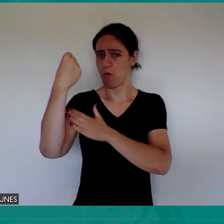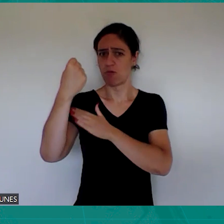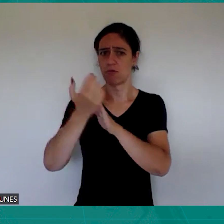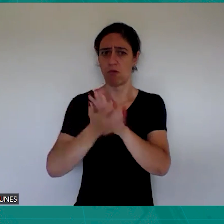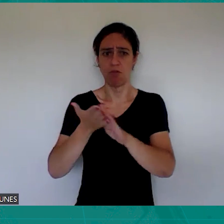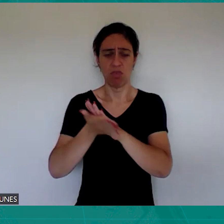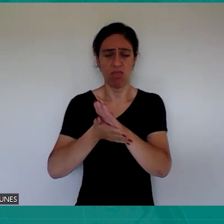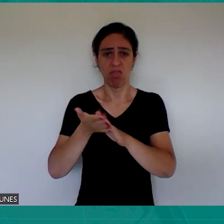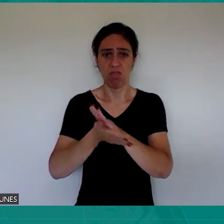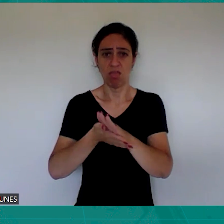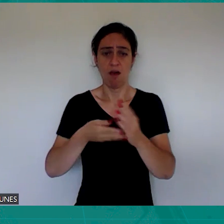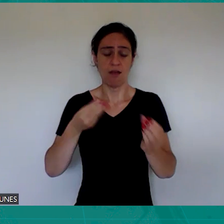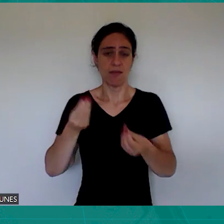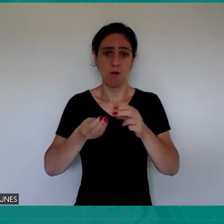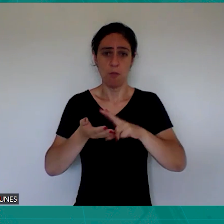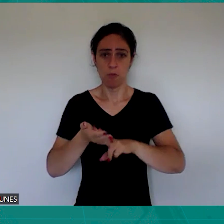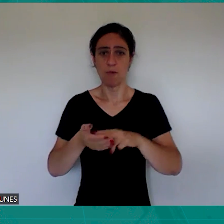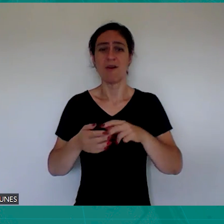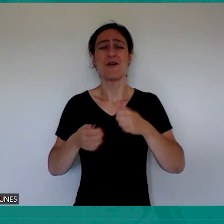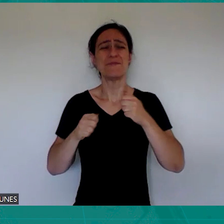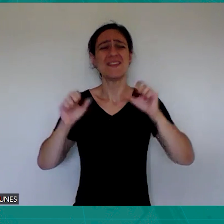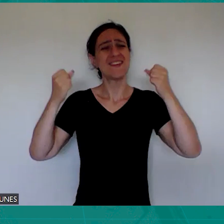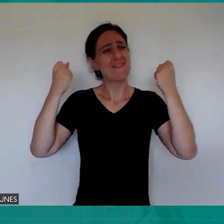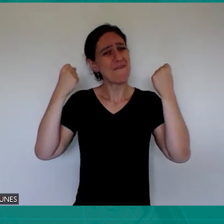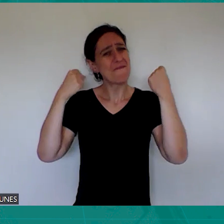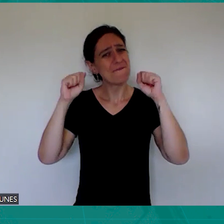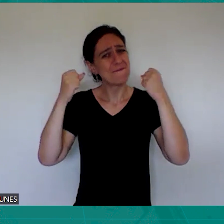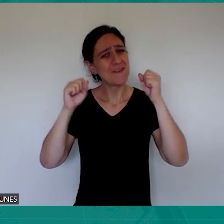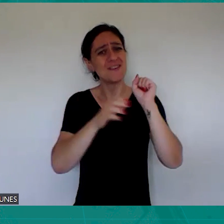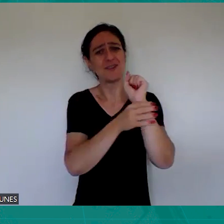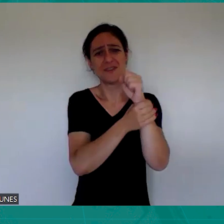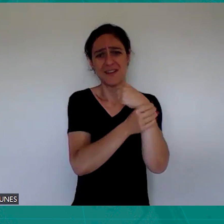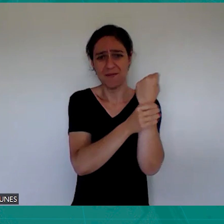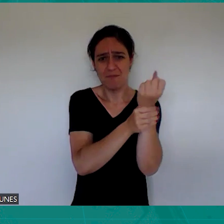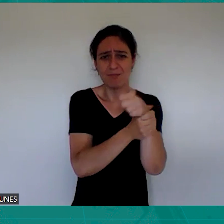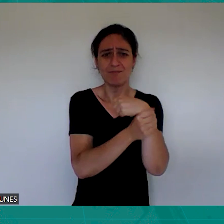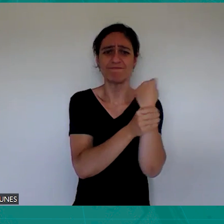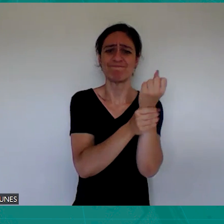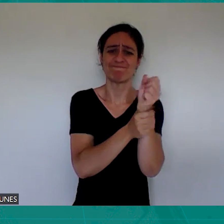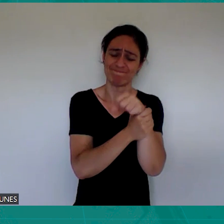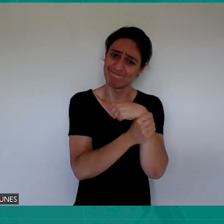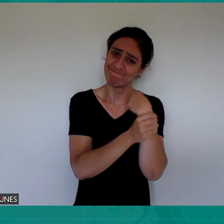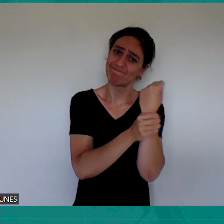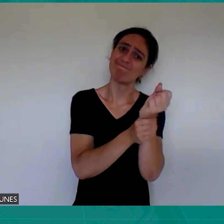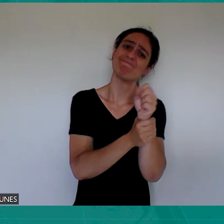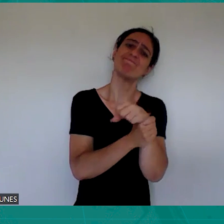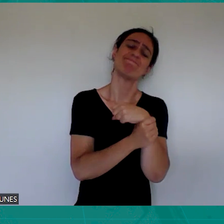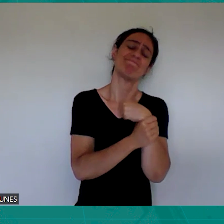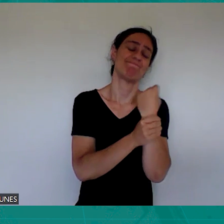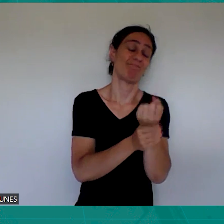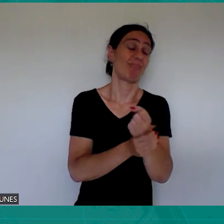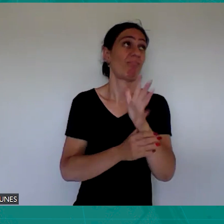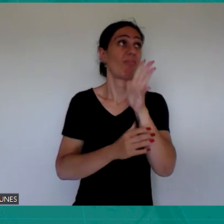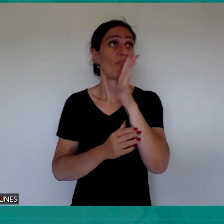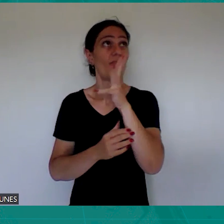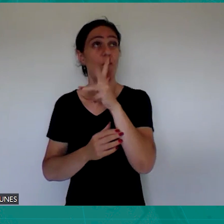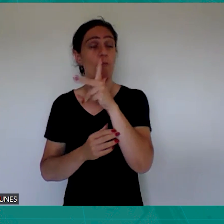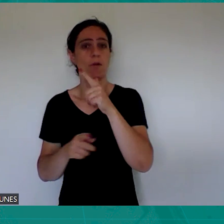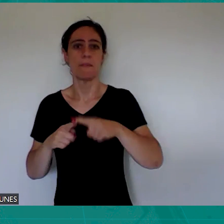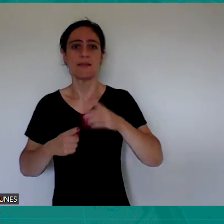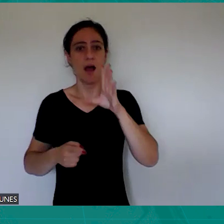precisa fazer longas sessões de fisioterapia, não é isso? Mas aquele paralítico levantou